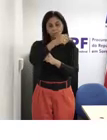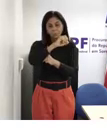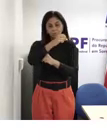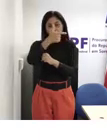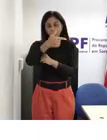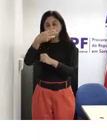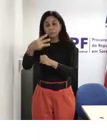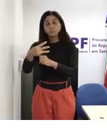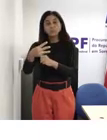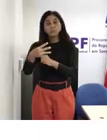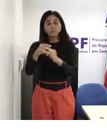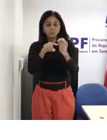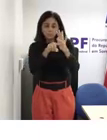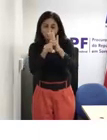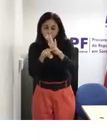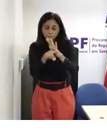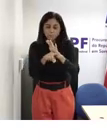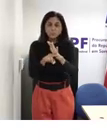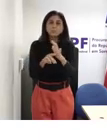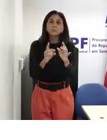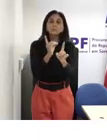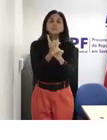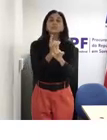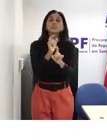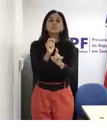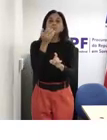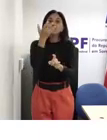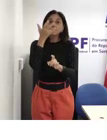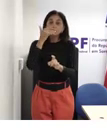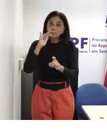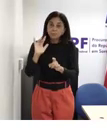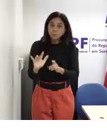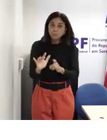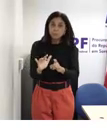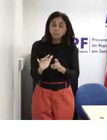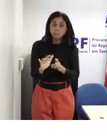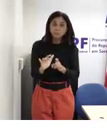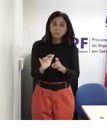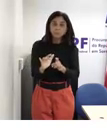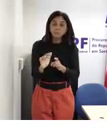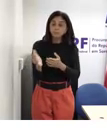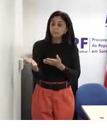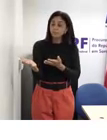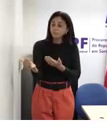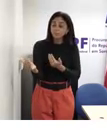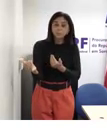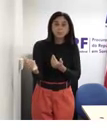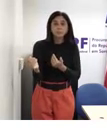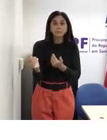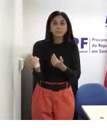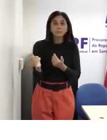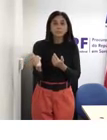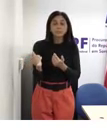ano e o que nós vemos nessa pesquisa é que de crianças entrevistadas entre 9 e 17 anos mais de